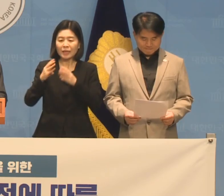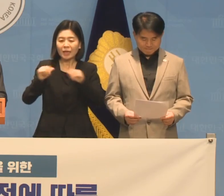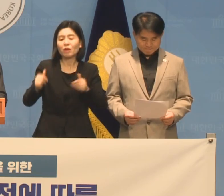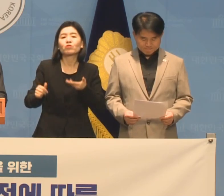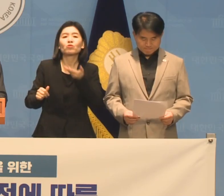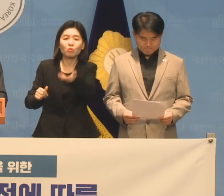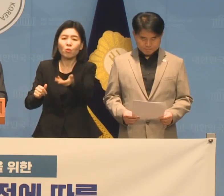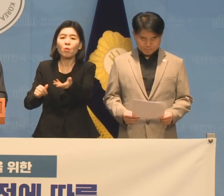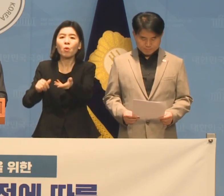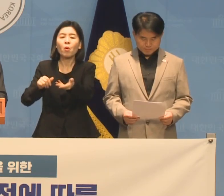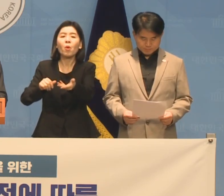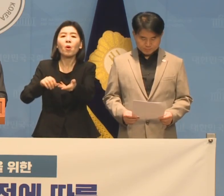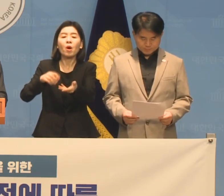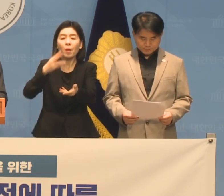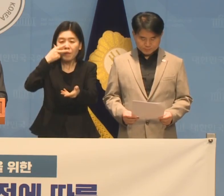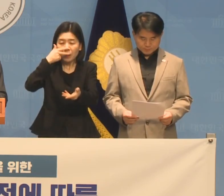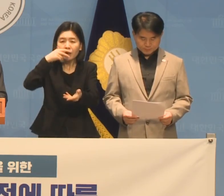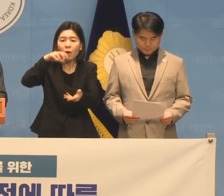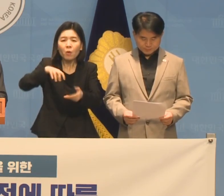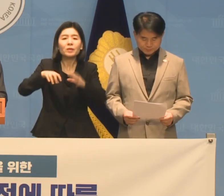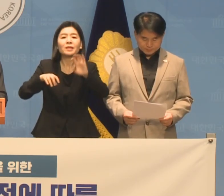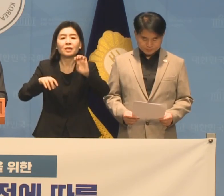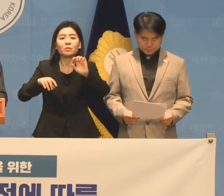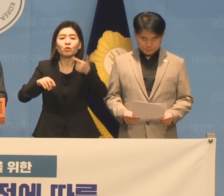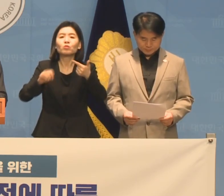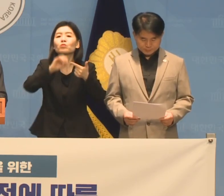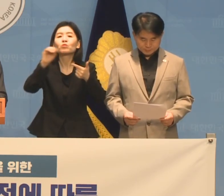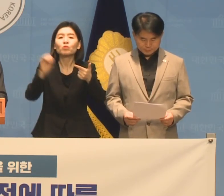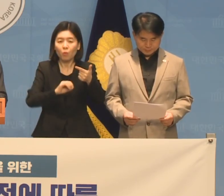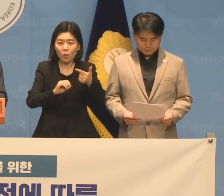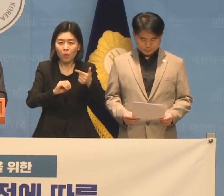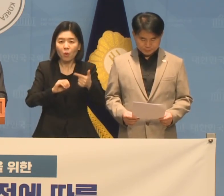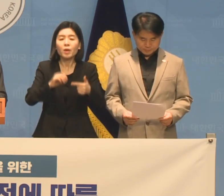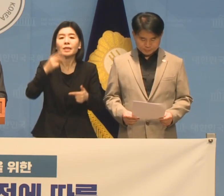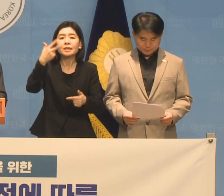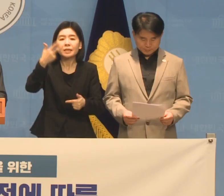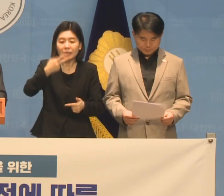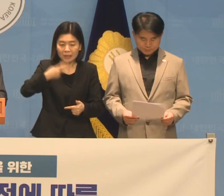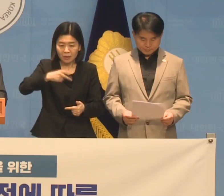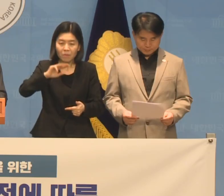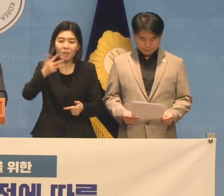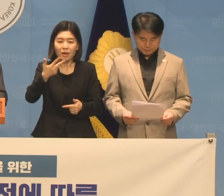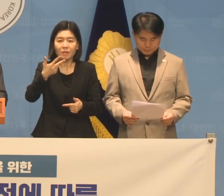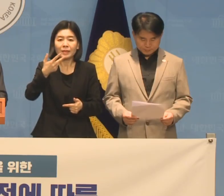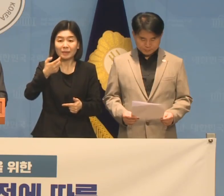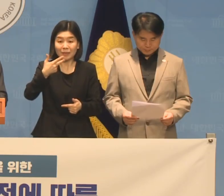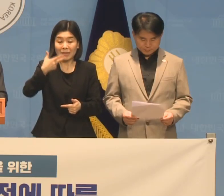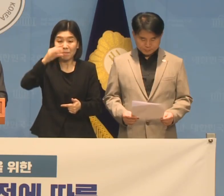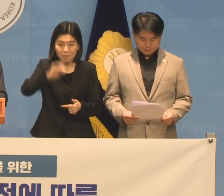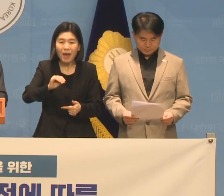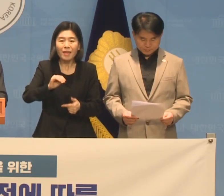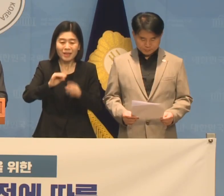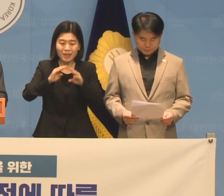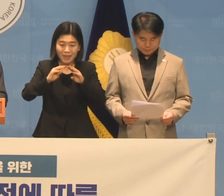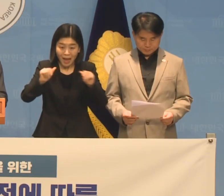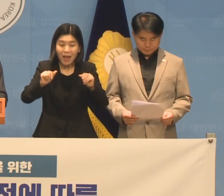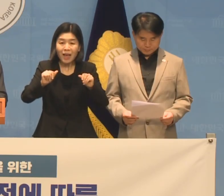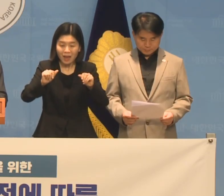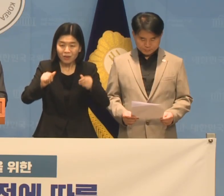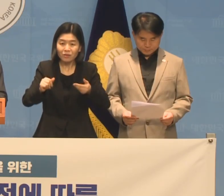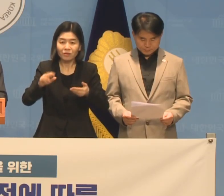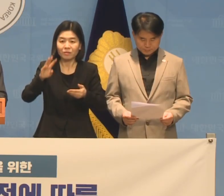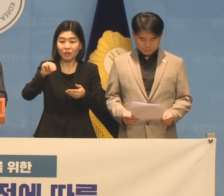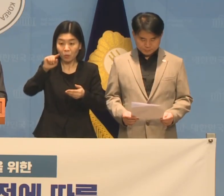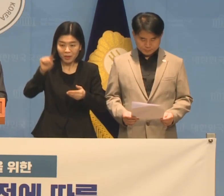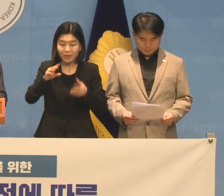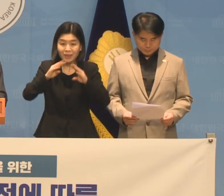46%에 달하는 2,867만 제곱미터를 미군에 제공하여 굳건한 한미연합 방위태세